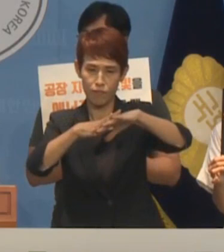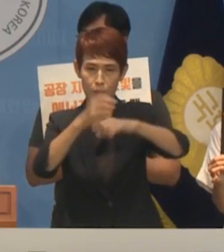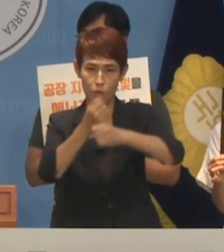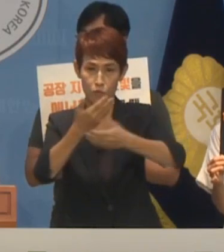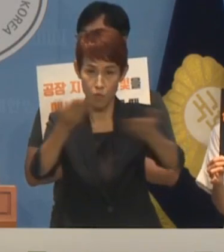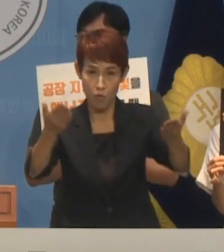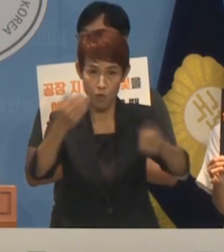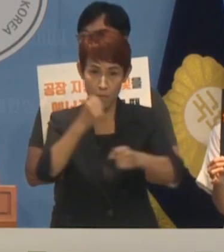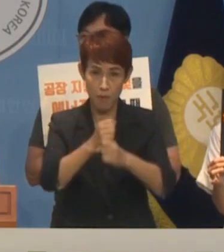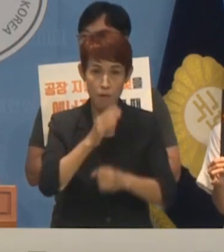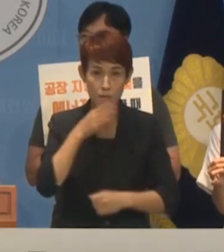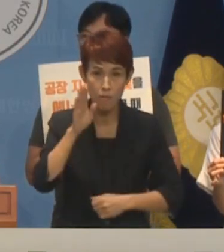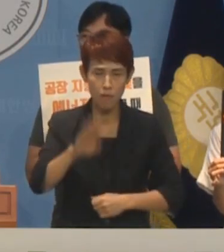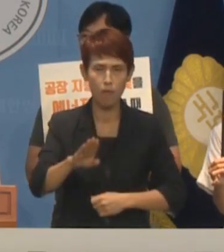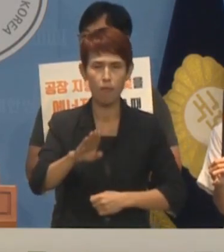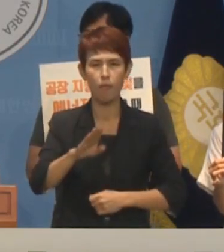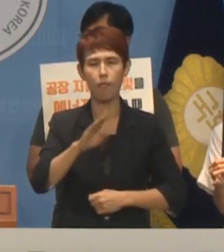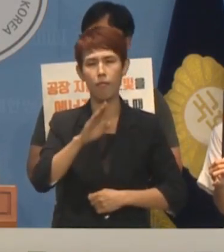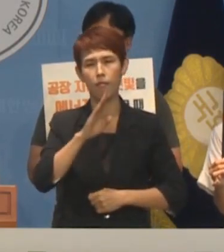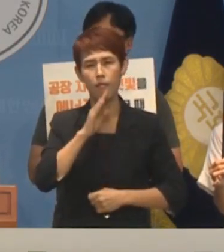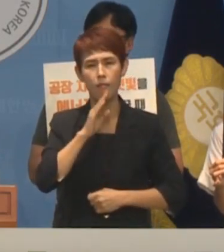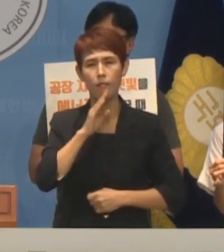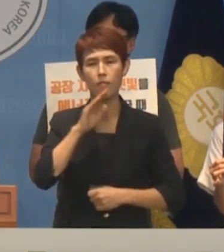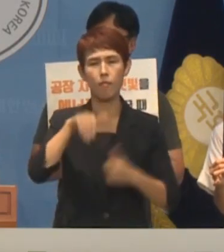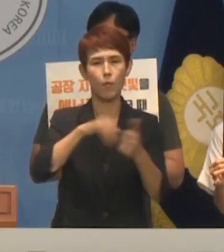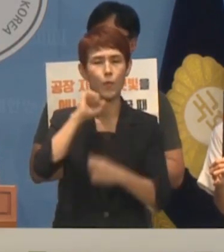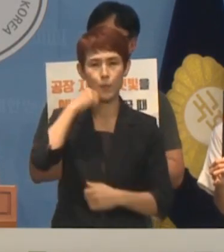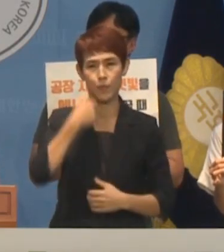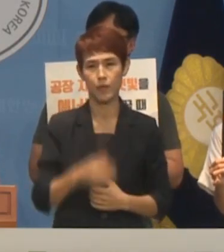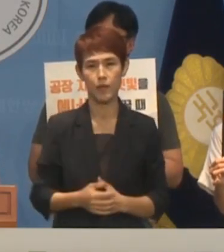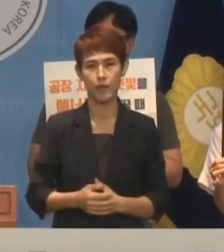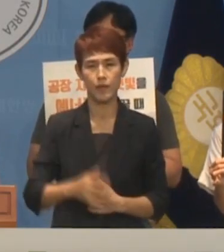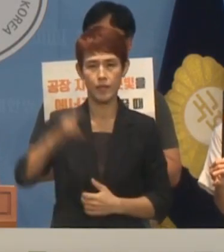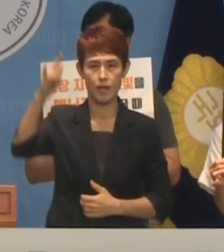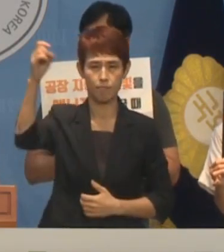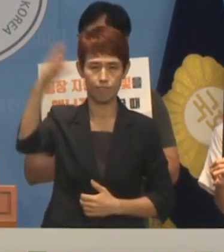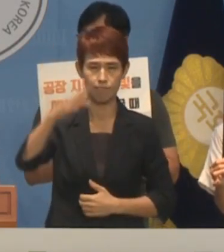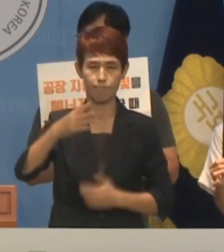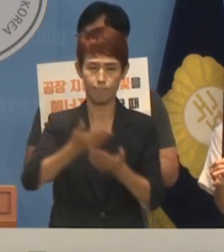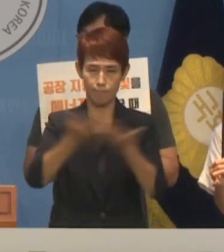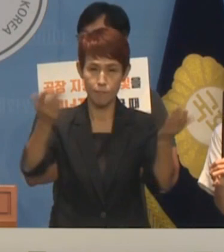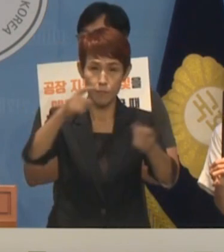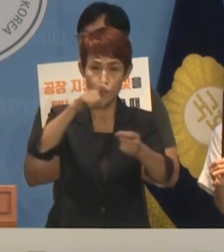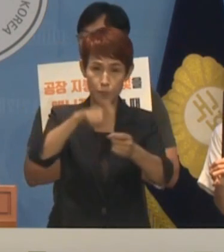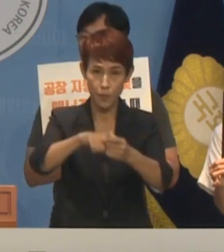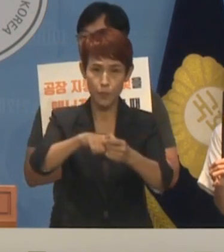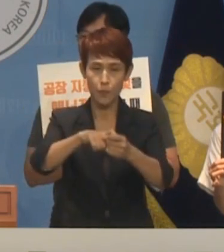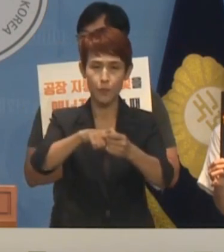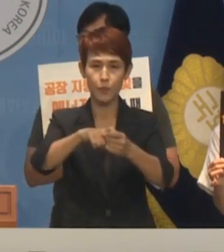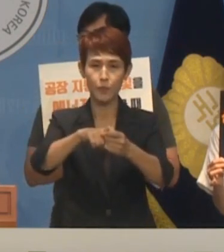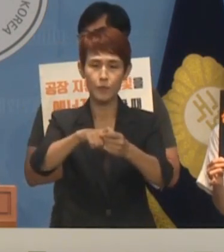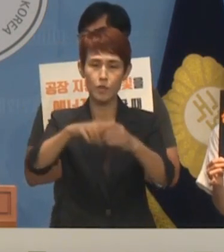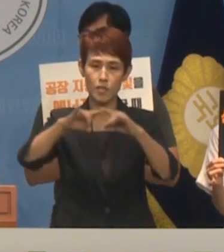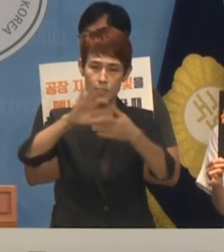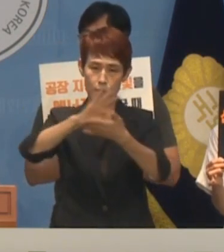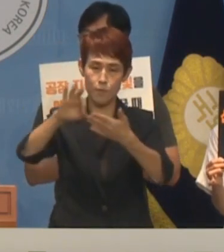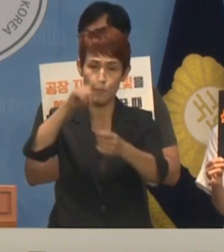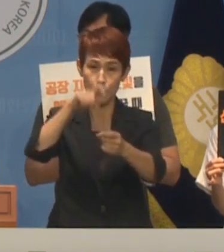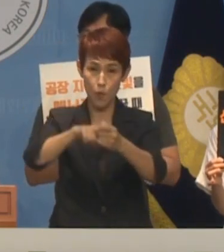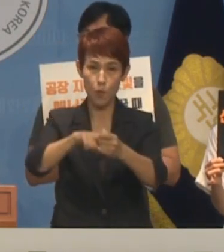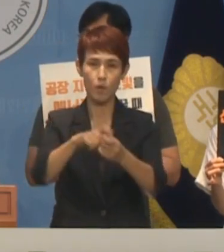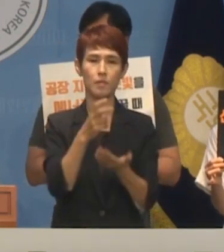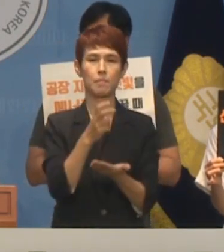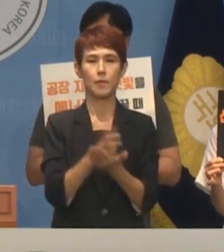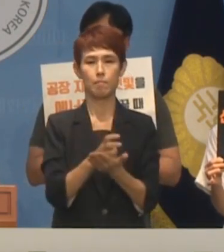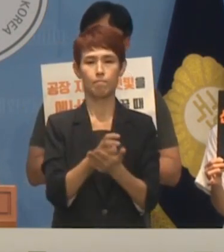생각보다 녹록지 않습니다. 태양광 보급 확산을 위해서 정책 계획뿐만 아니라 이를 뒷받침하는 법,